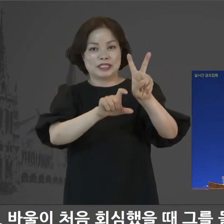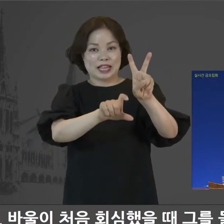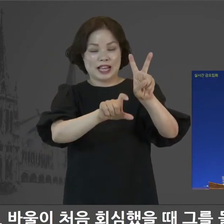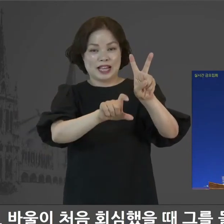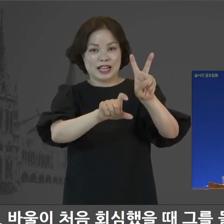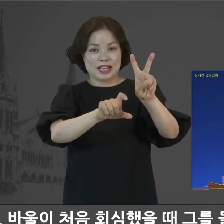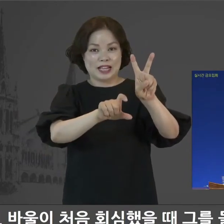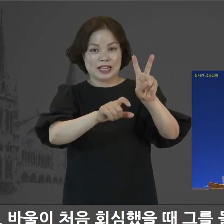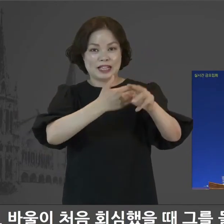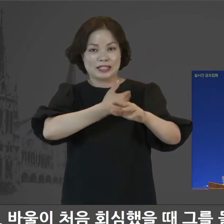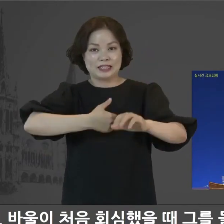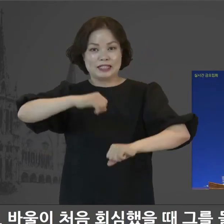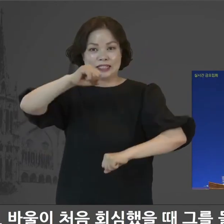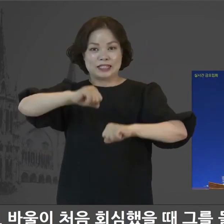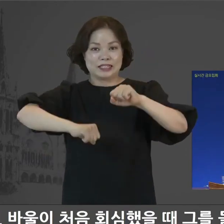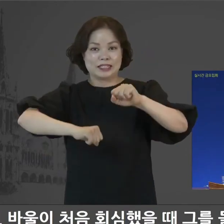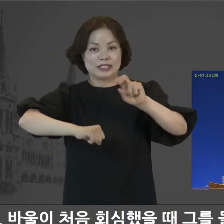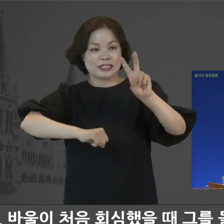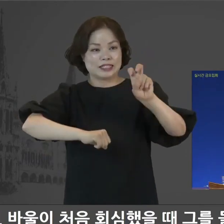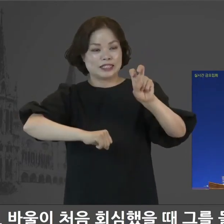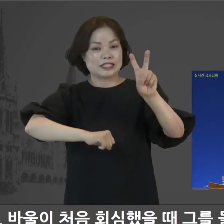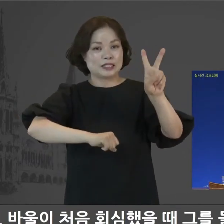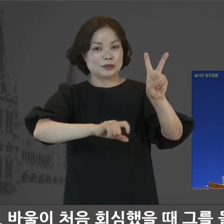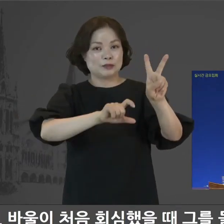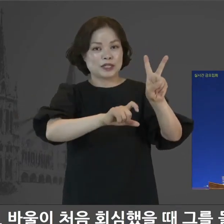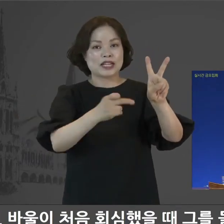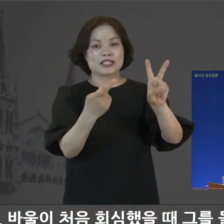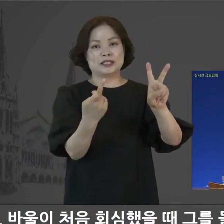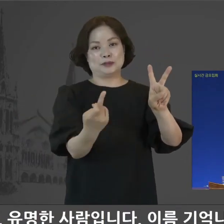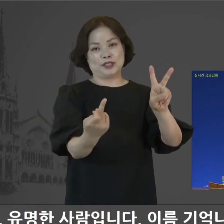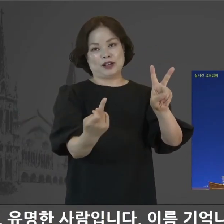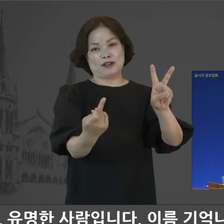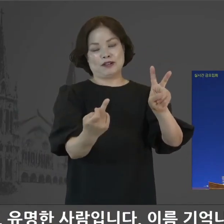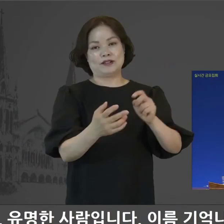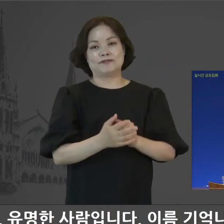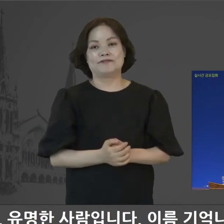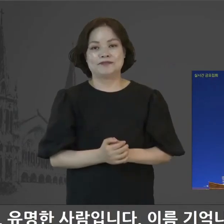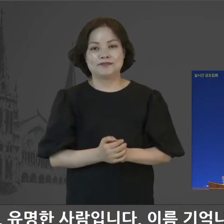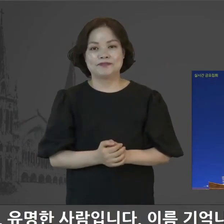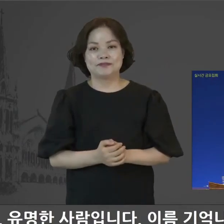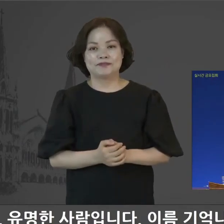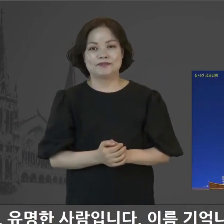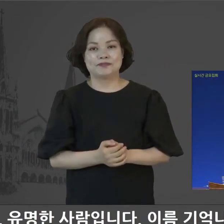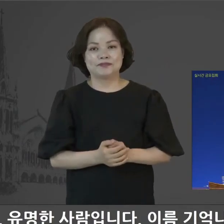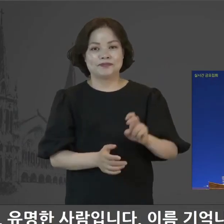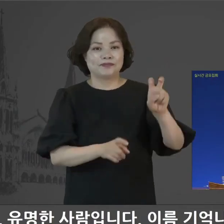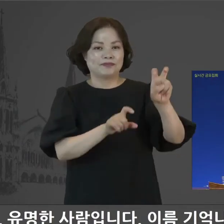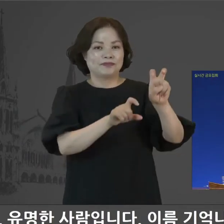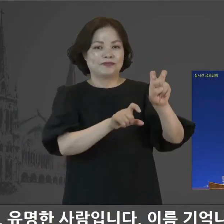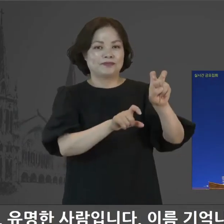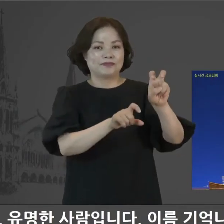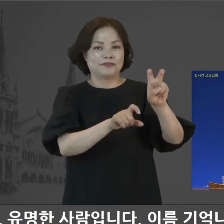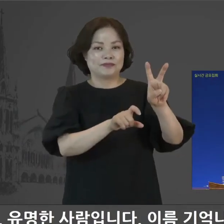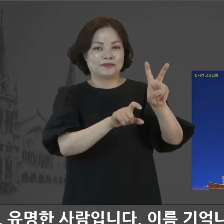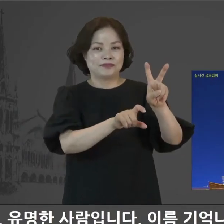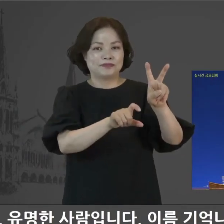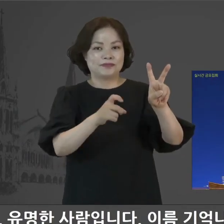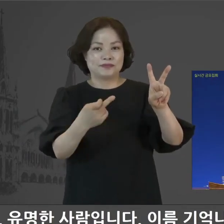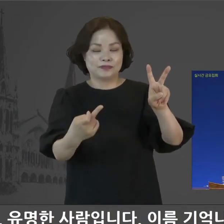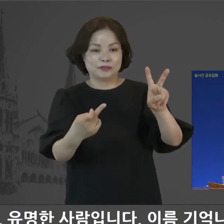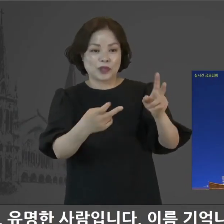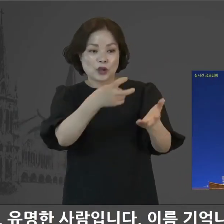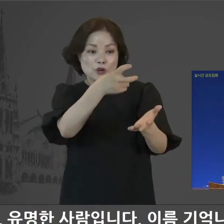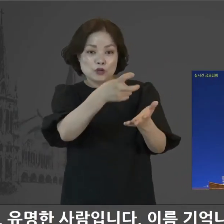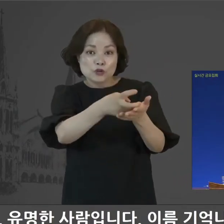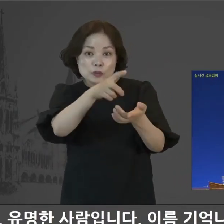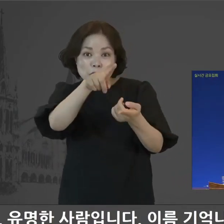되겠습니다. 사도행전 22장으로 가보시면 12절 보십시다. 찾으셨죠? 같이 읽겠습니다.